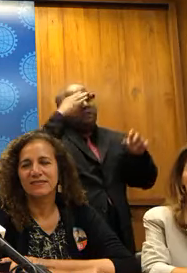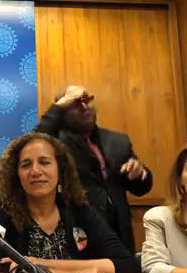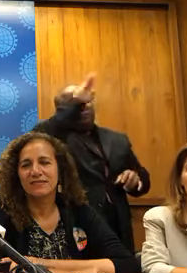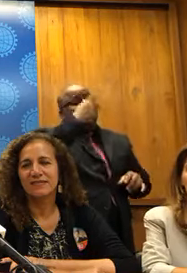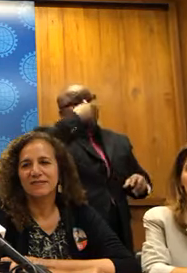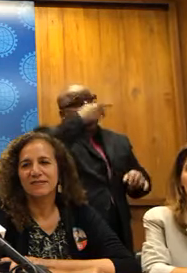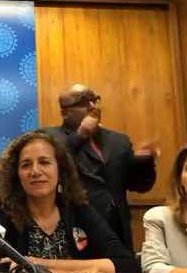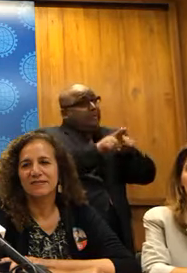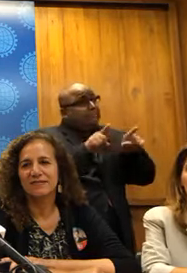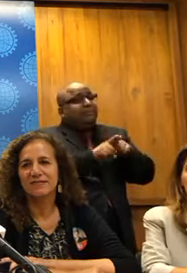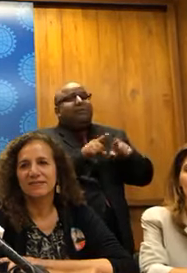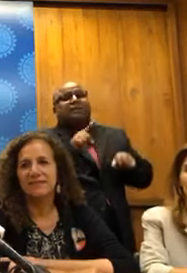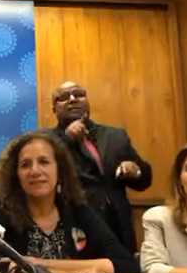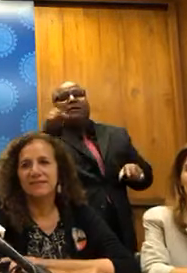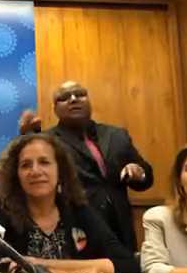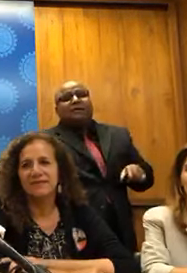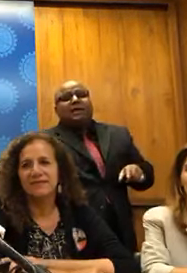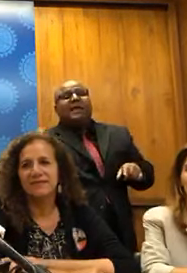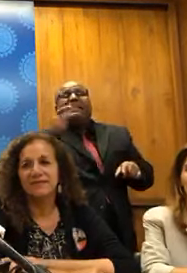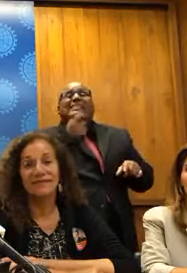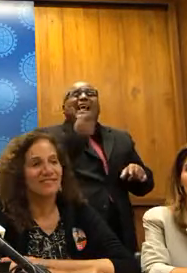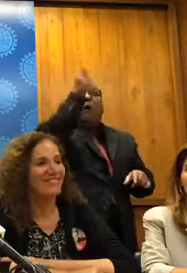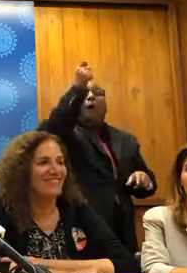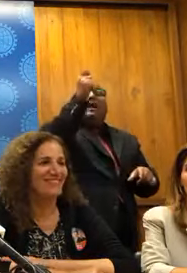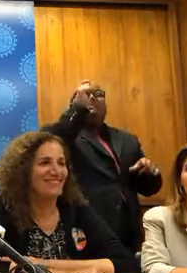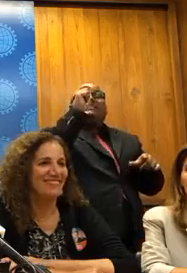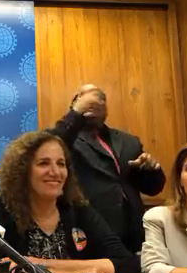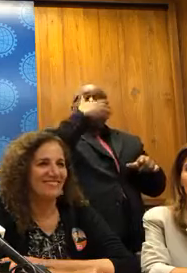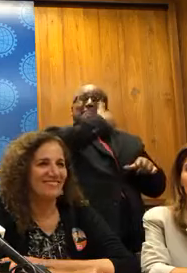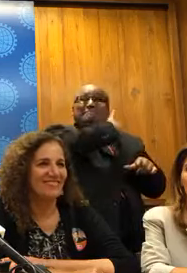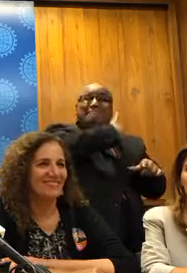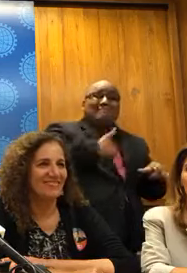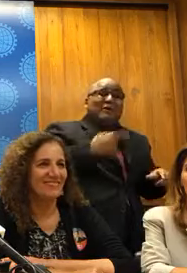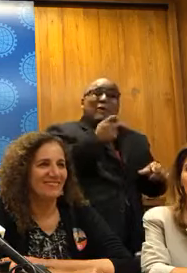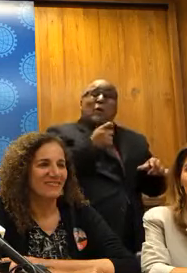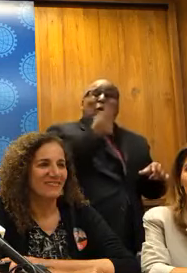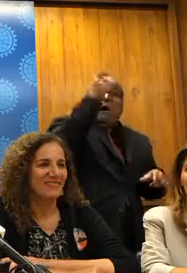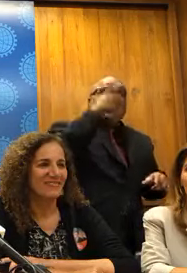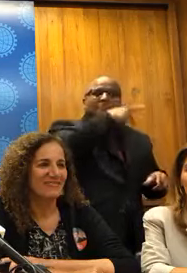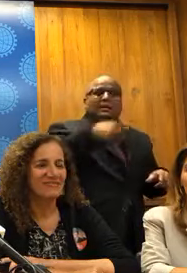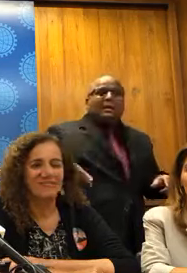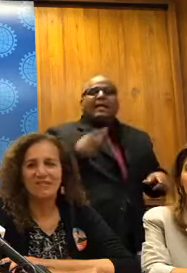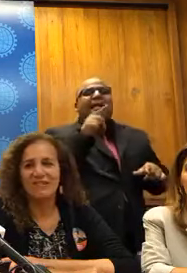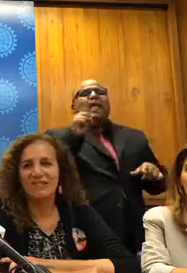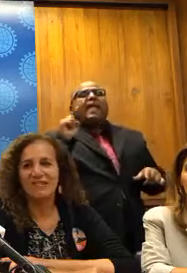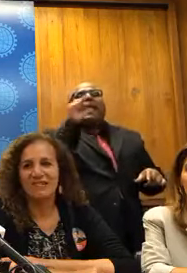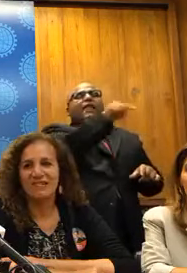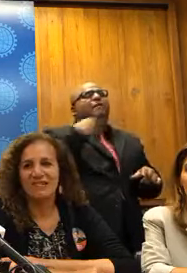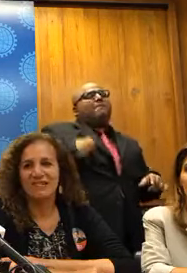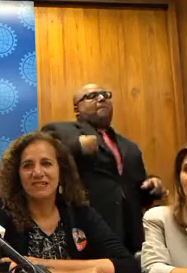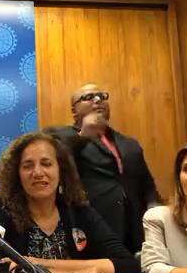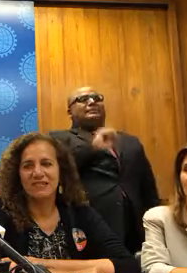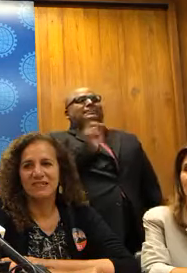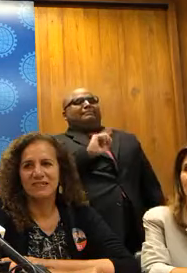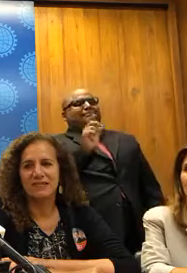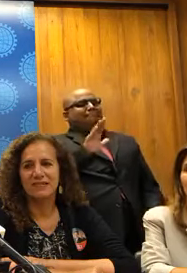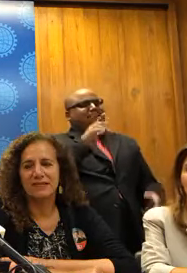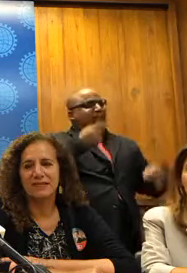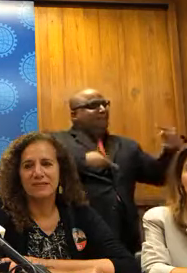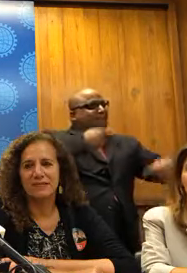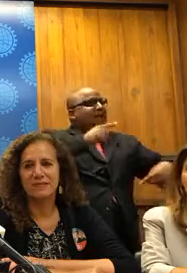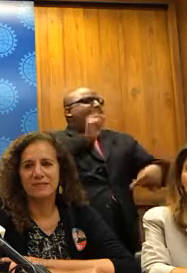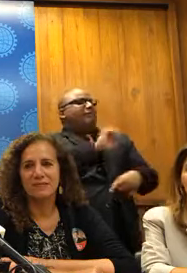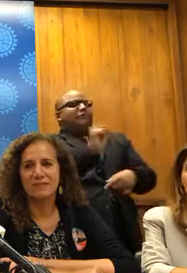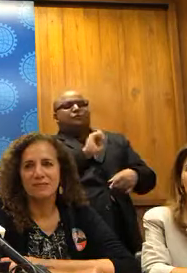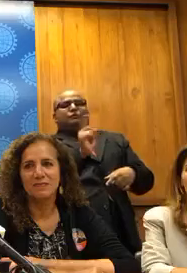Bolsonaro fez, de que ele está com a mão na faixa presidencial, com a vantagem, e que por estratégia dele ele não vai participar da campanha. Estou reforçando